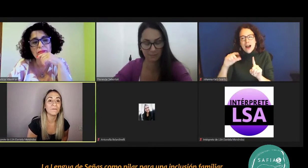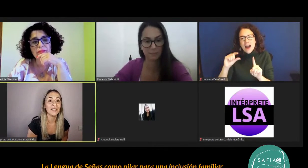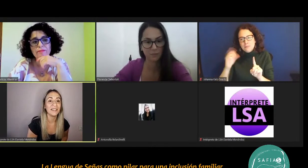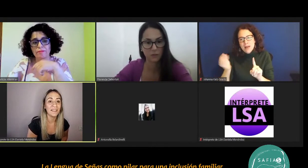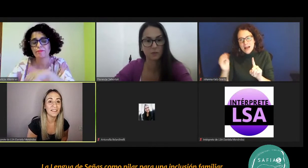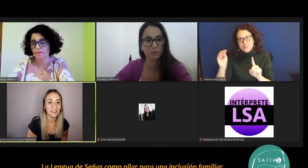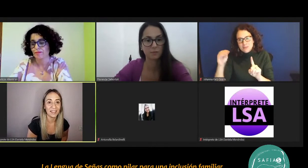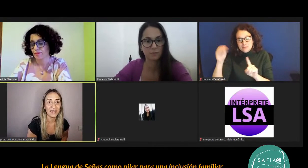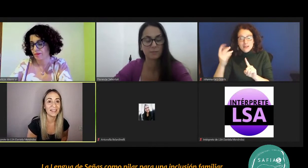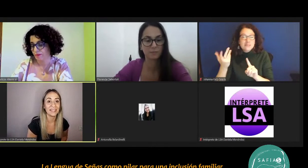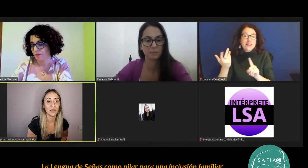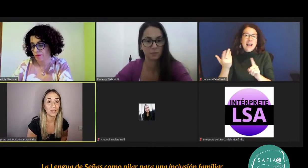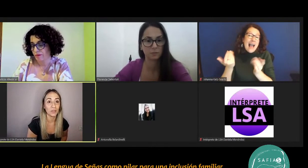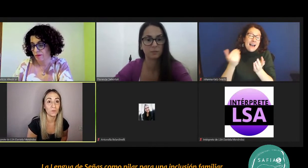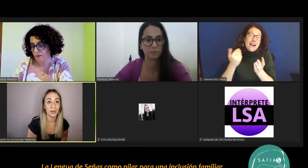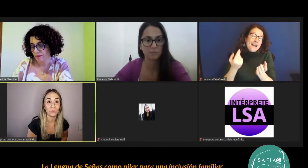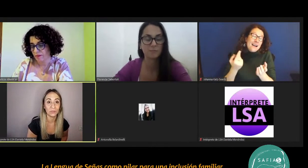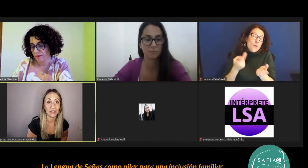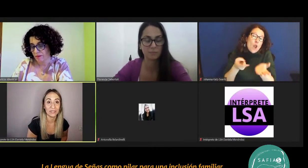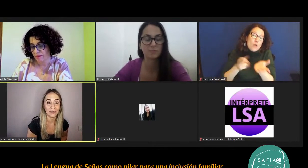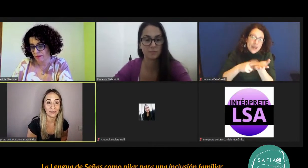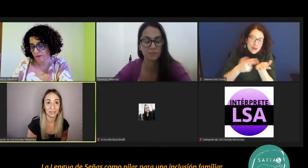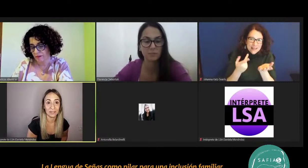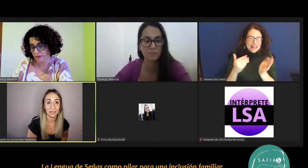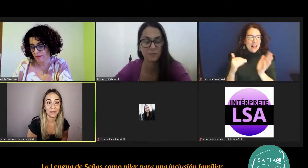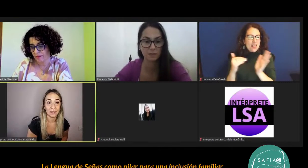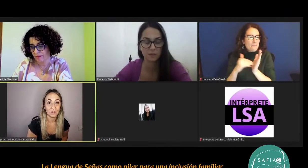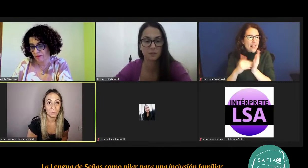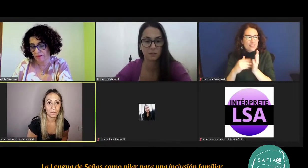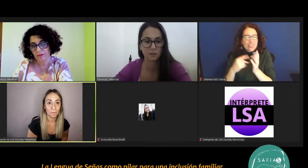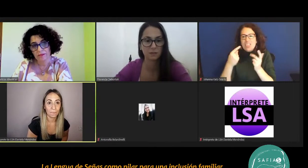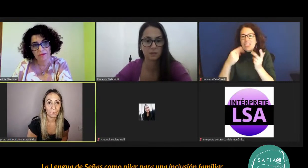misma flexibilidad que en esa etapa que nombrábamos antes.